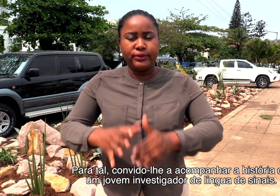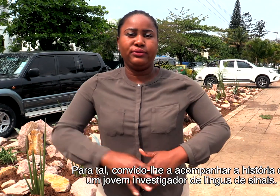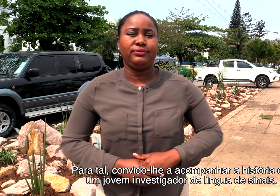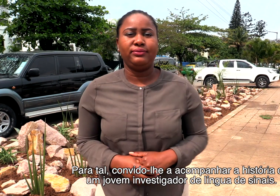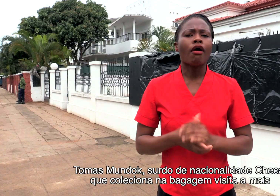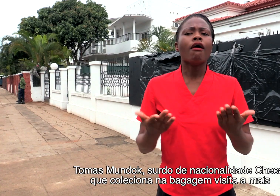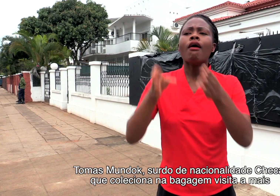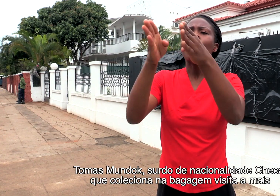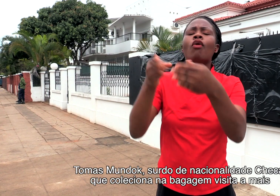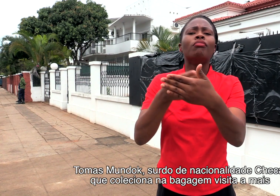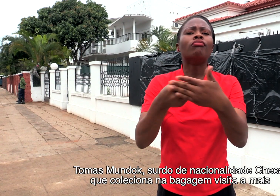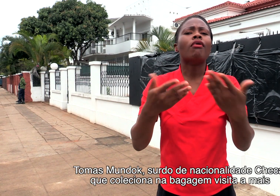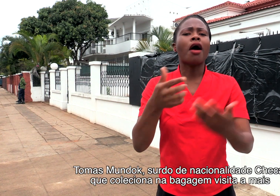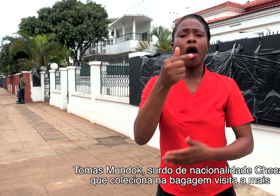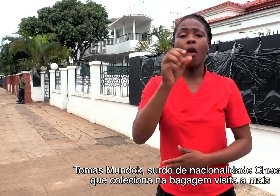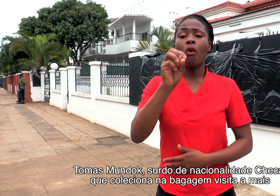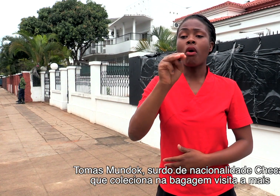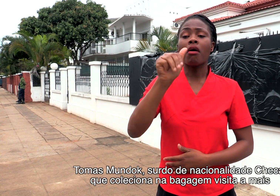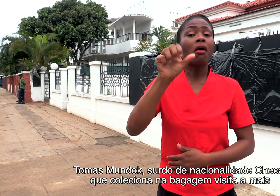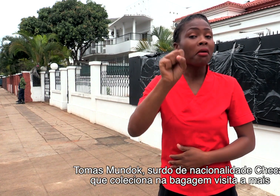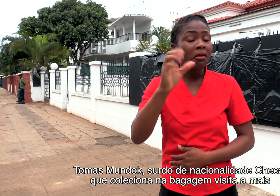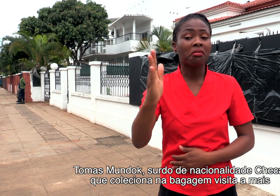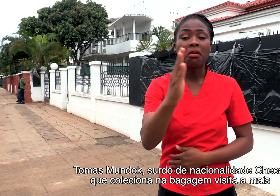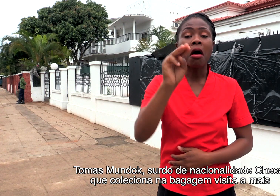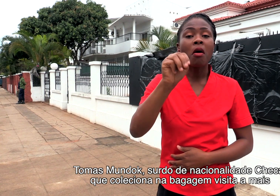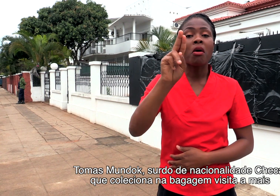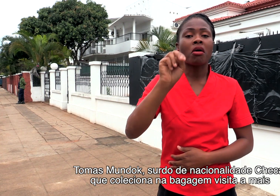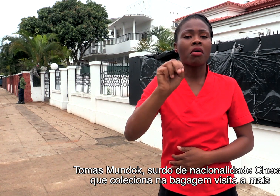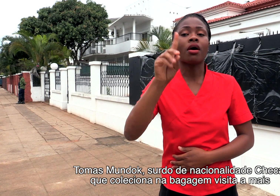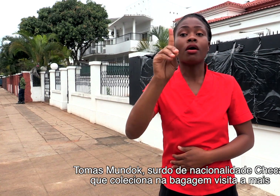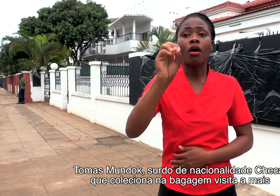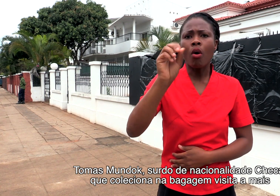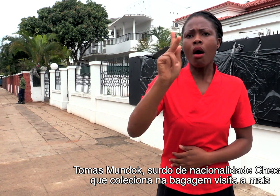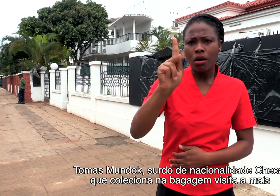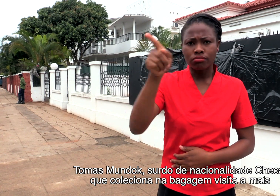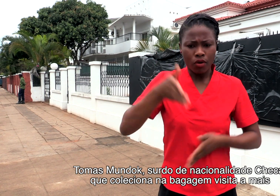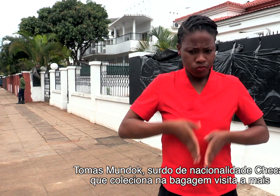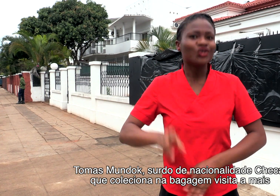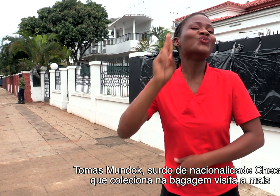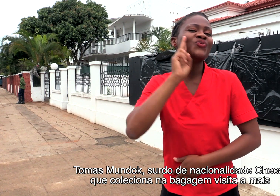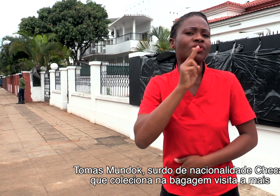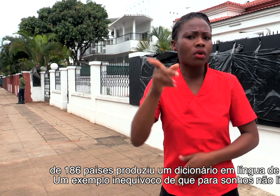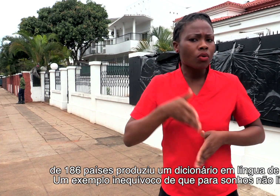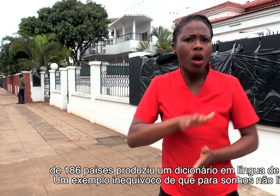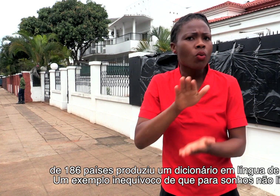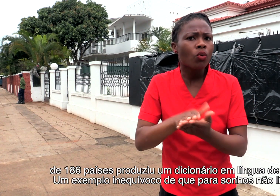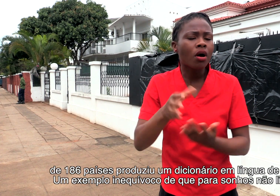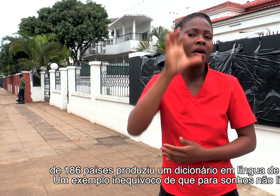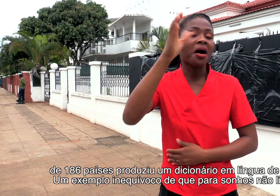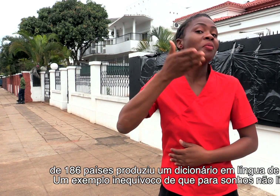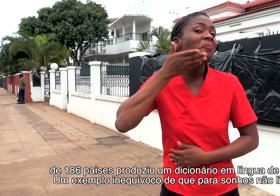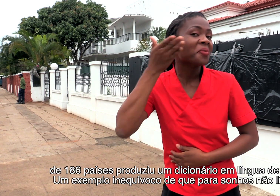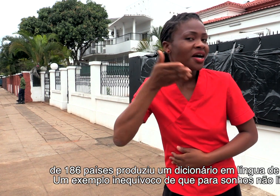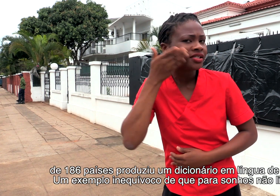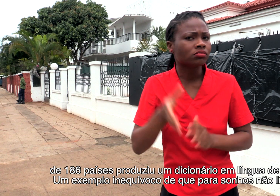língua de sinais. Tomás Mundok, surdo de nacionalidade tcheca, que coleciona na bagagem visita a mais